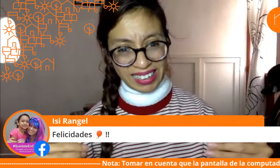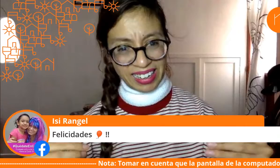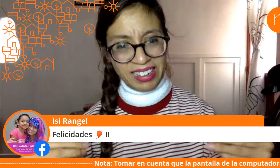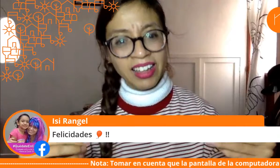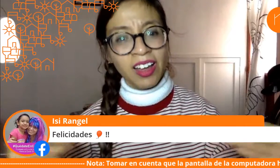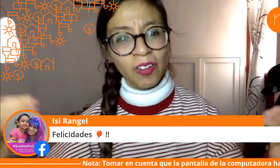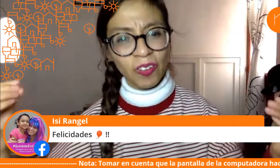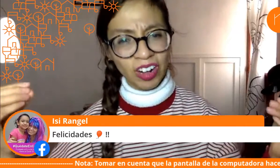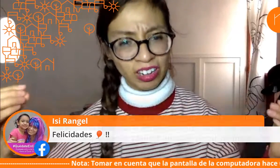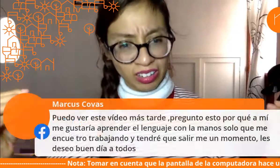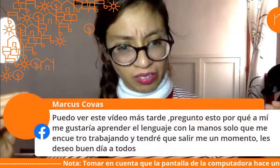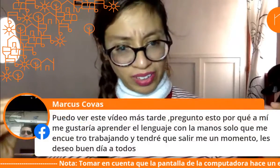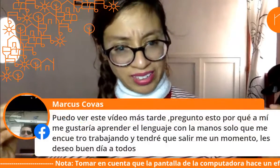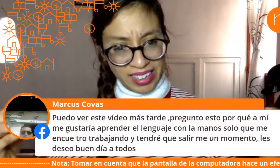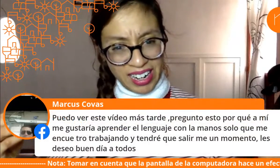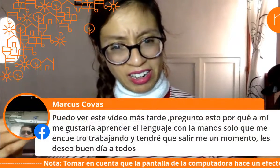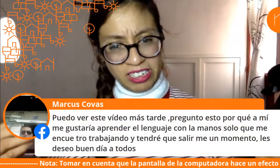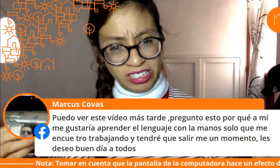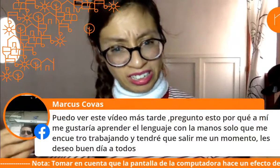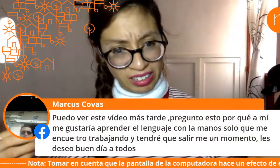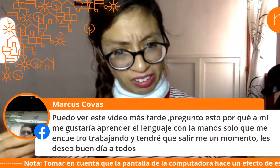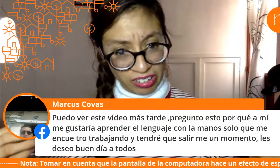Gracias por los comentarios, chicos.